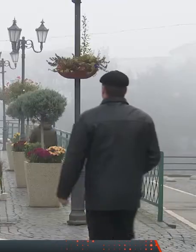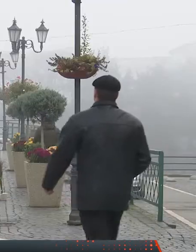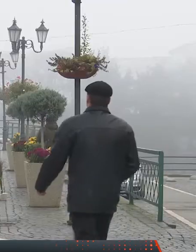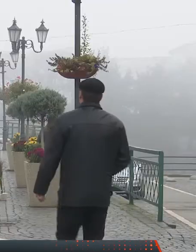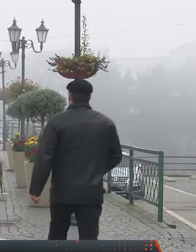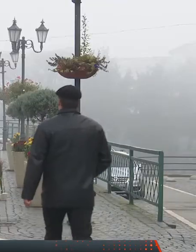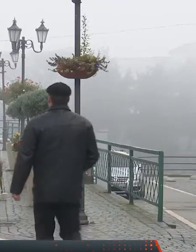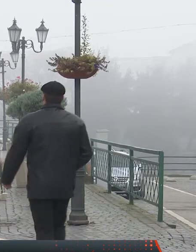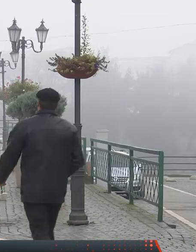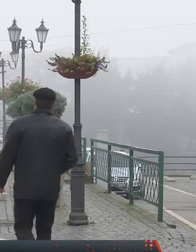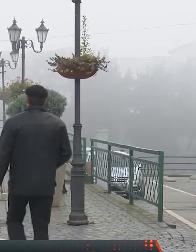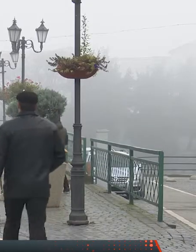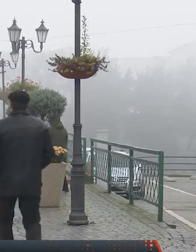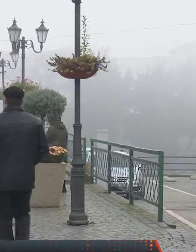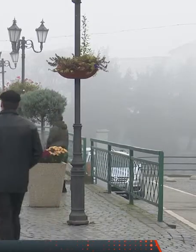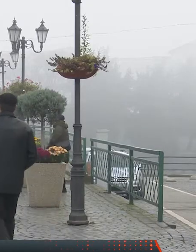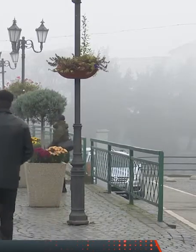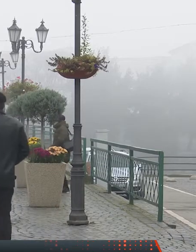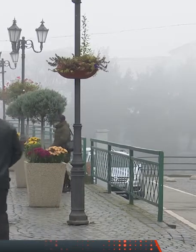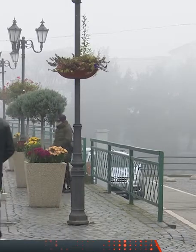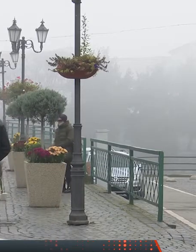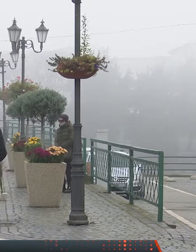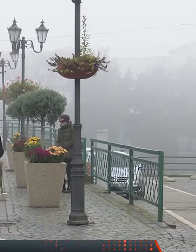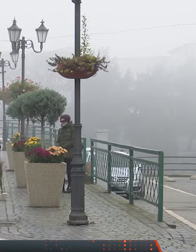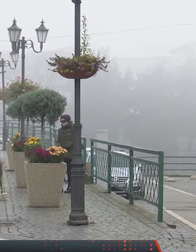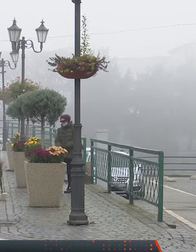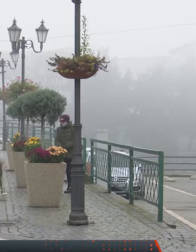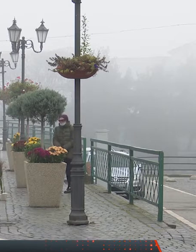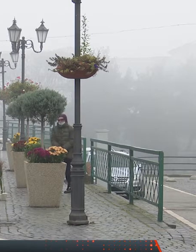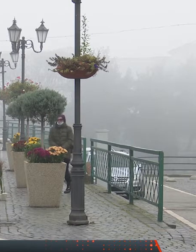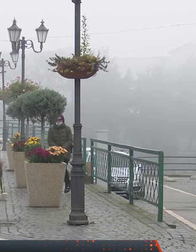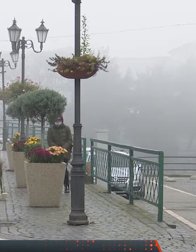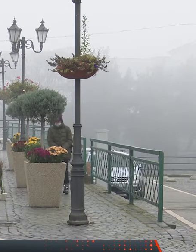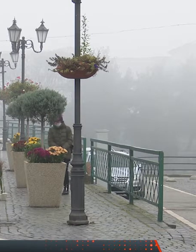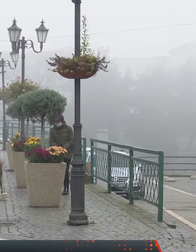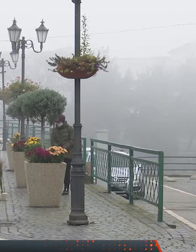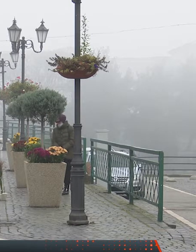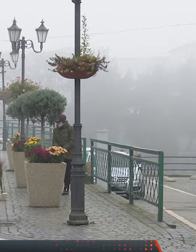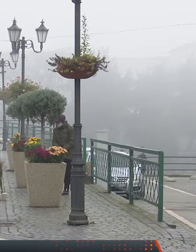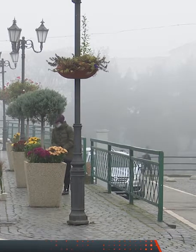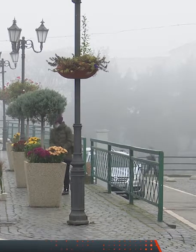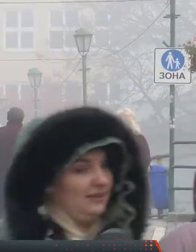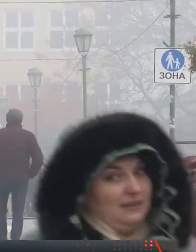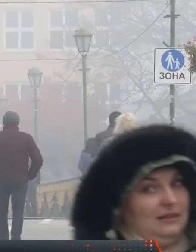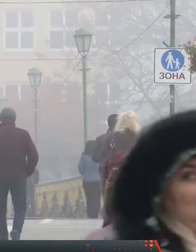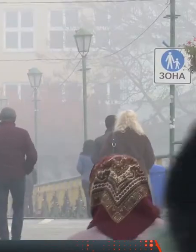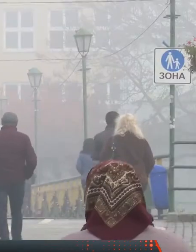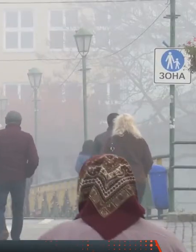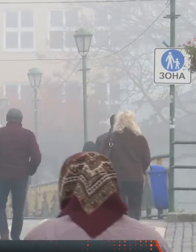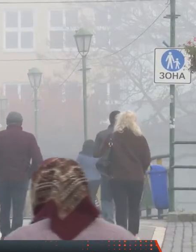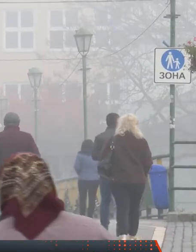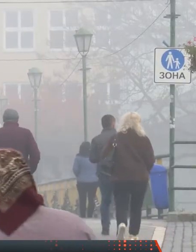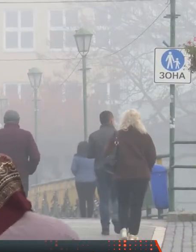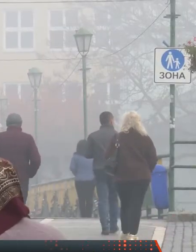Що стосується нарікань на зухвалу поведінку переселенців, тут працюють муніципали. Але варто спокійніше ставитись до цього, адже люди